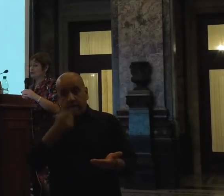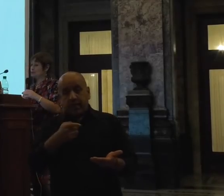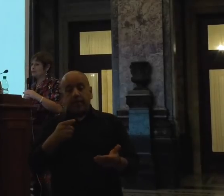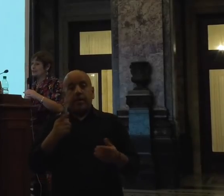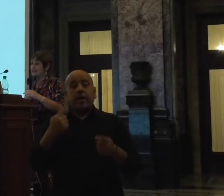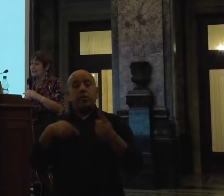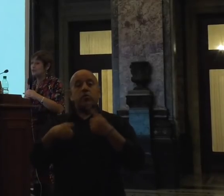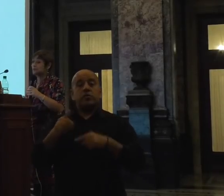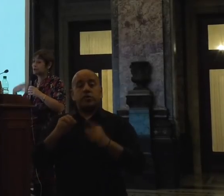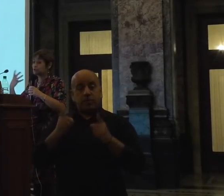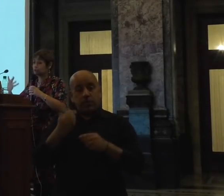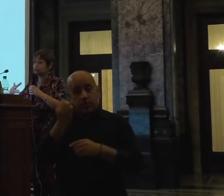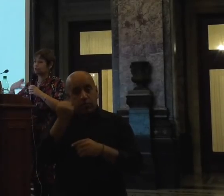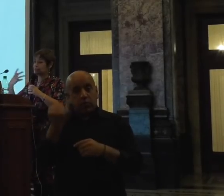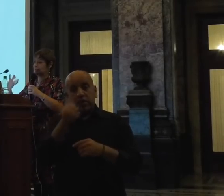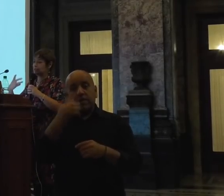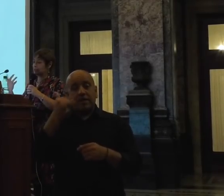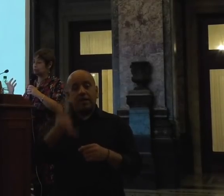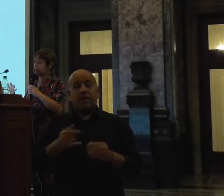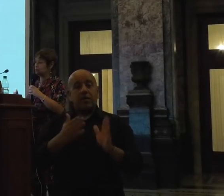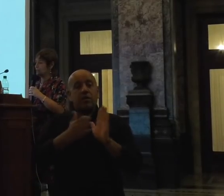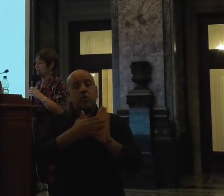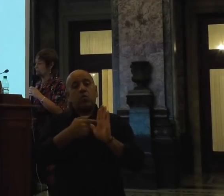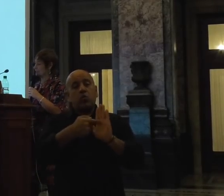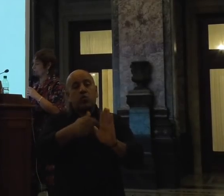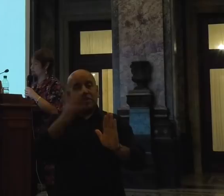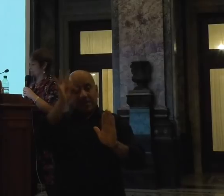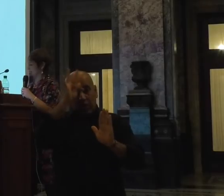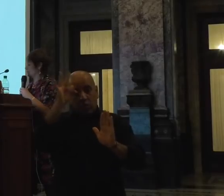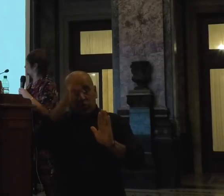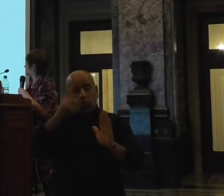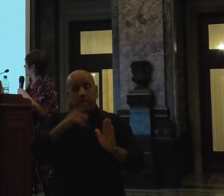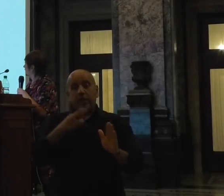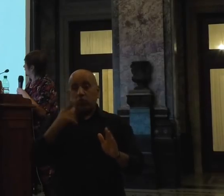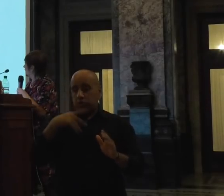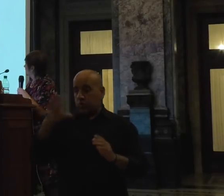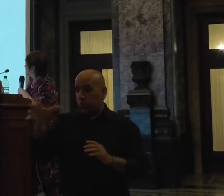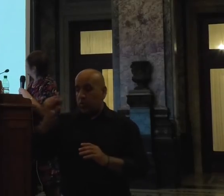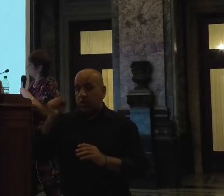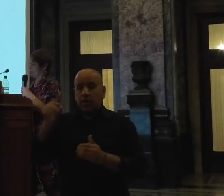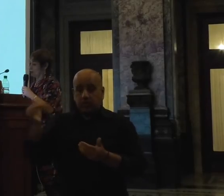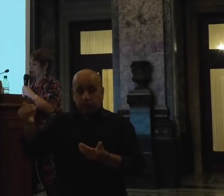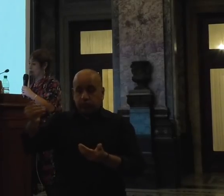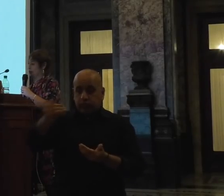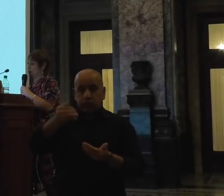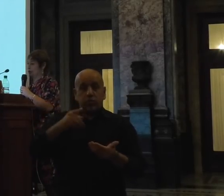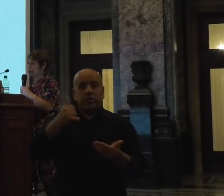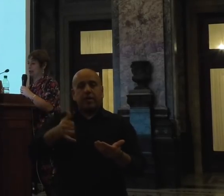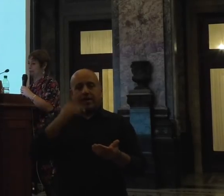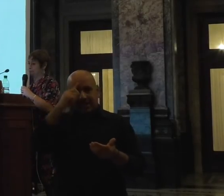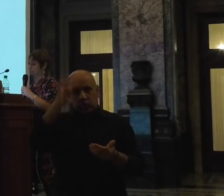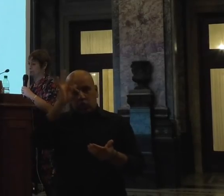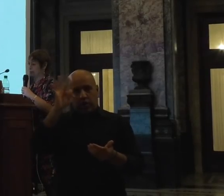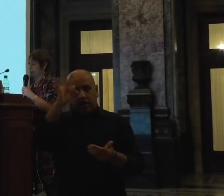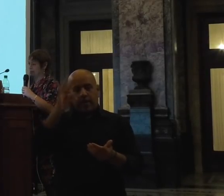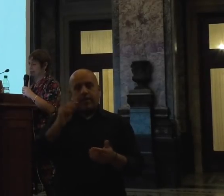desde luego es muy importante tener un marco teórico que se vaya renovando para interpretar los hallazgos. Y con respecto a la